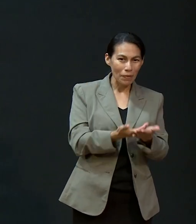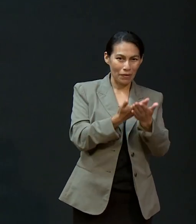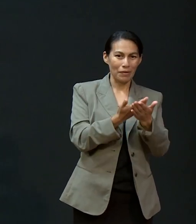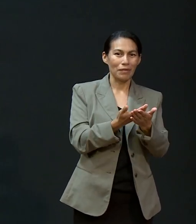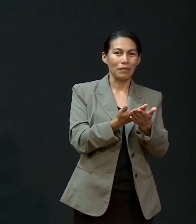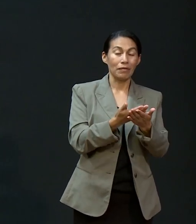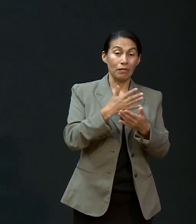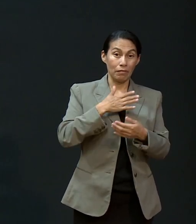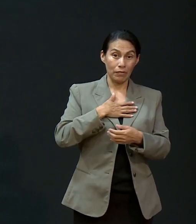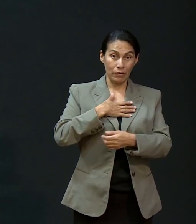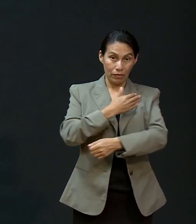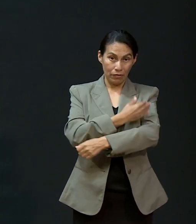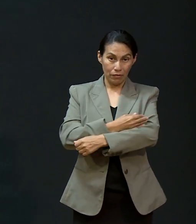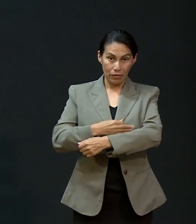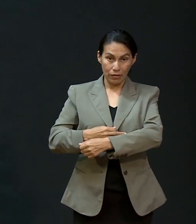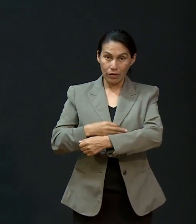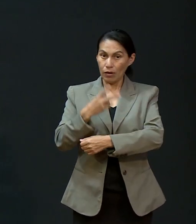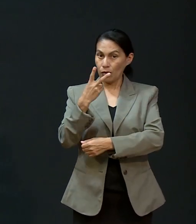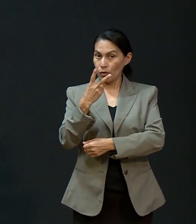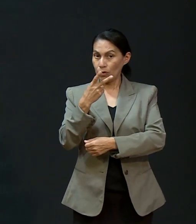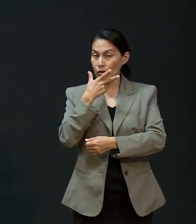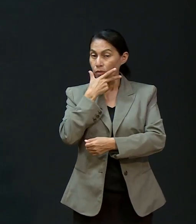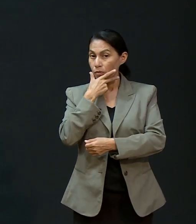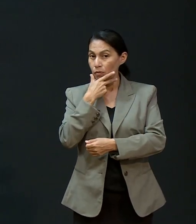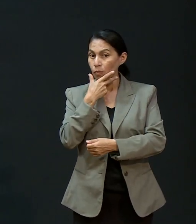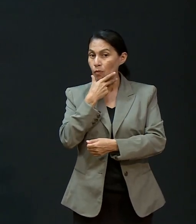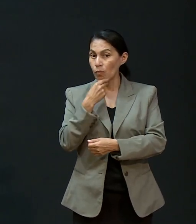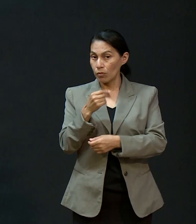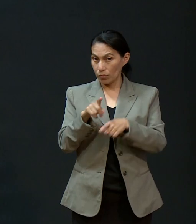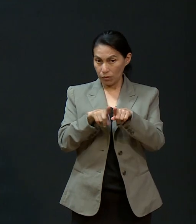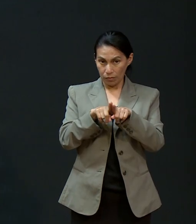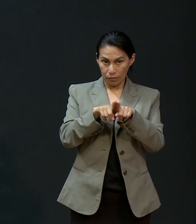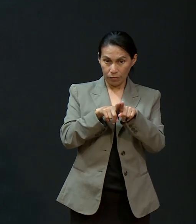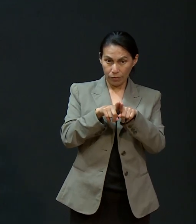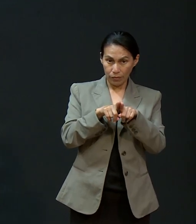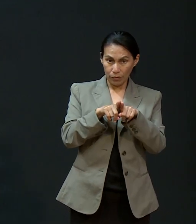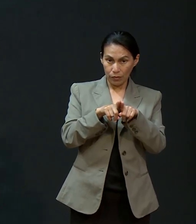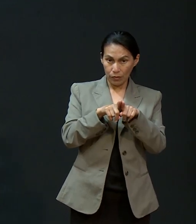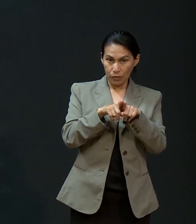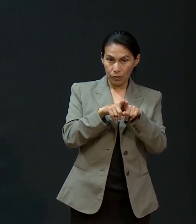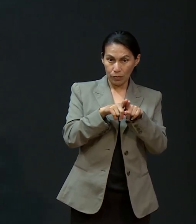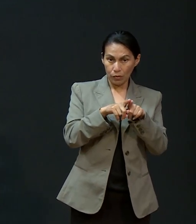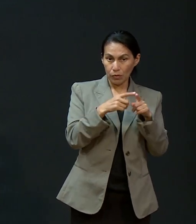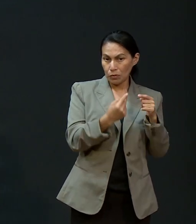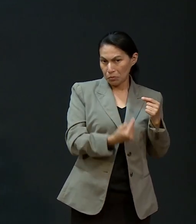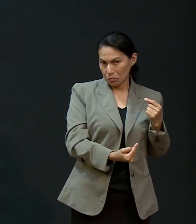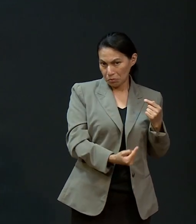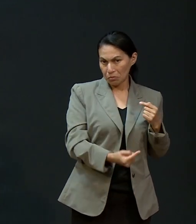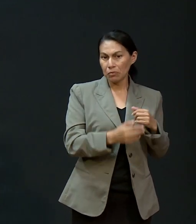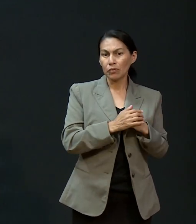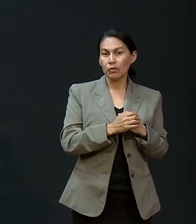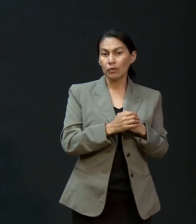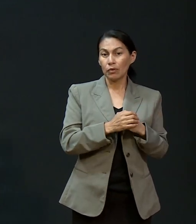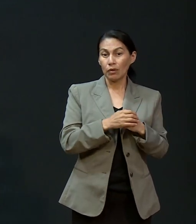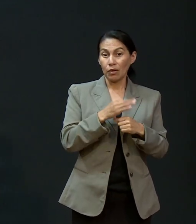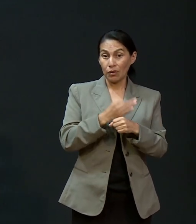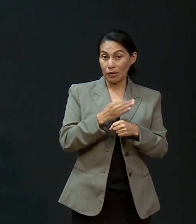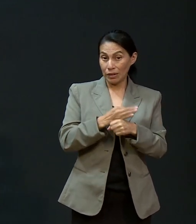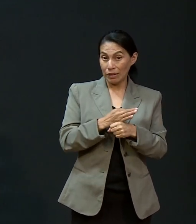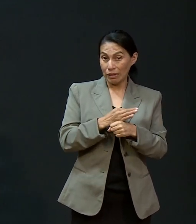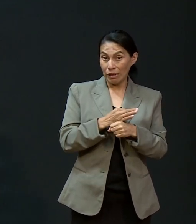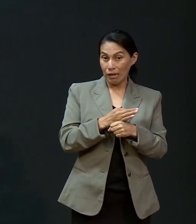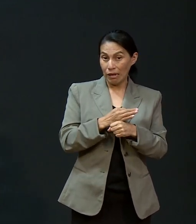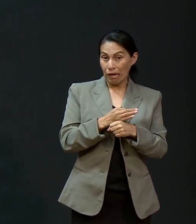Y, pues, mi familia está compuesta por dos hermanos que son menores que yo, que si ahorita estuvieran